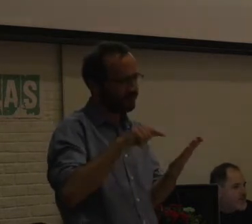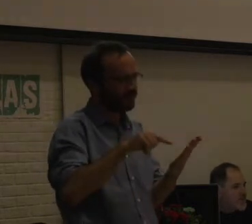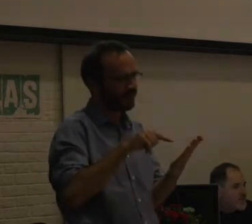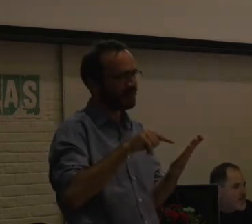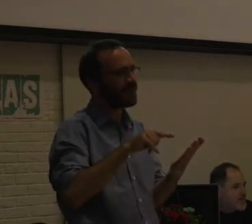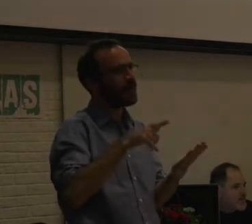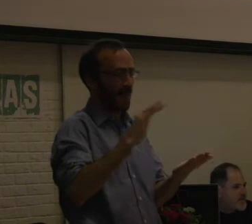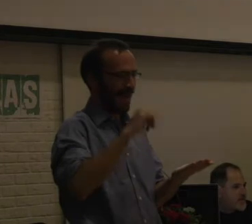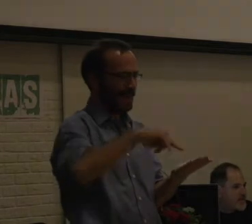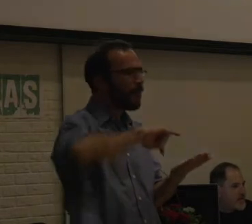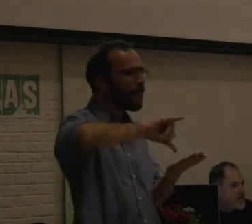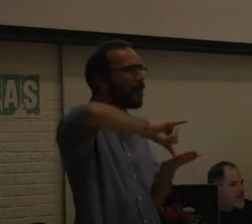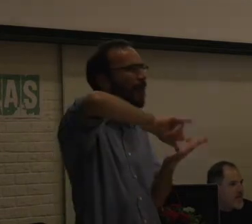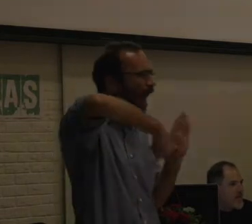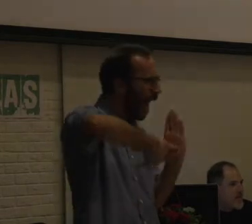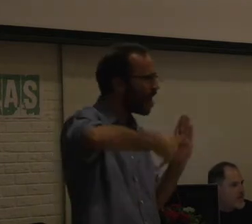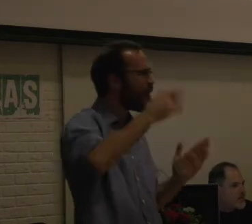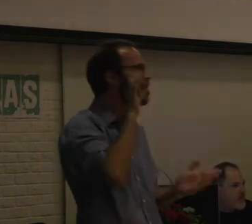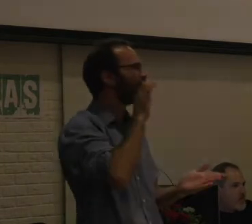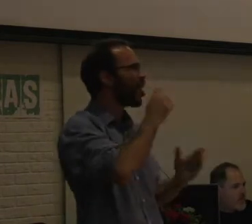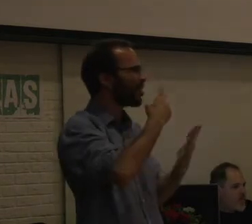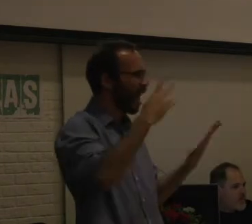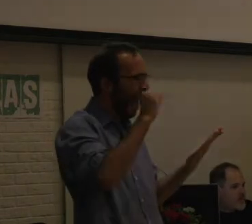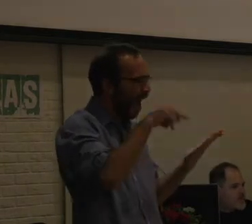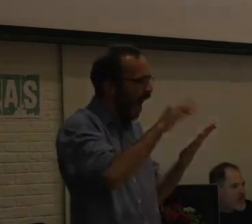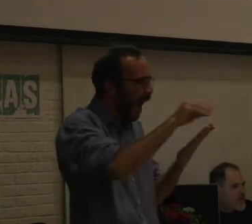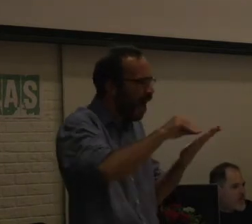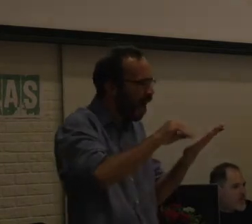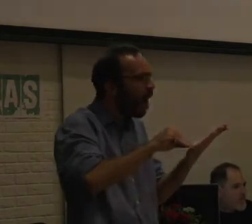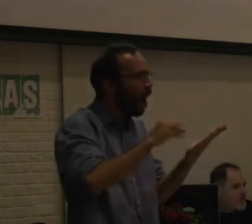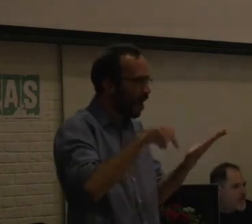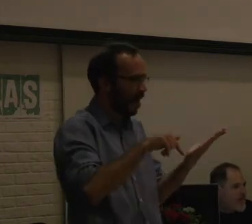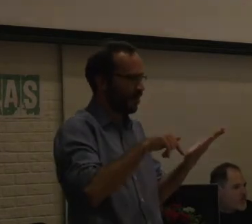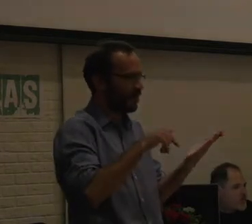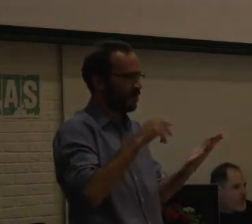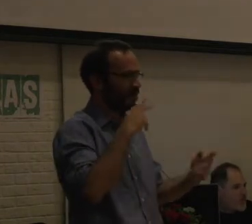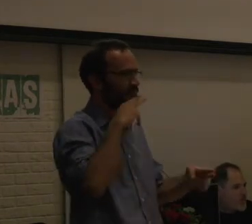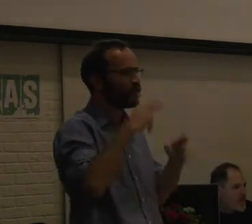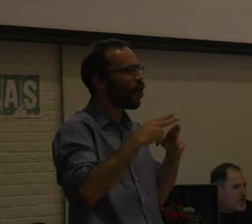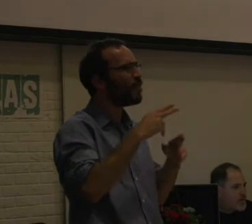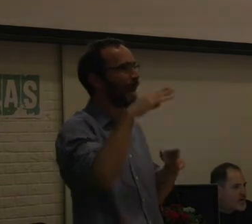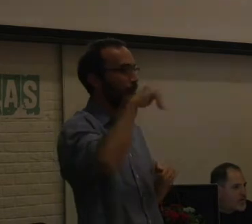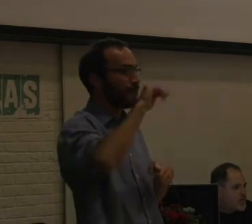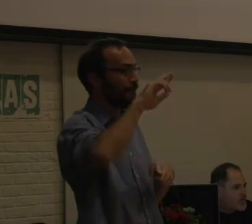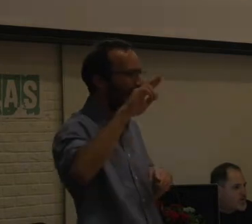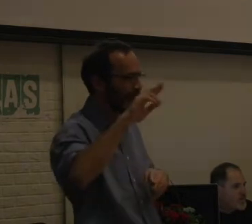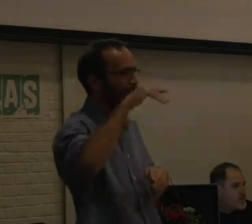del siglo XVII. El título del plano se llama Mar Mantua Carpetanorum